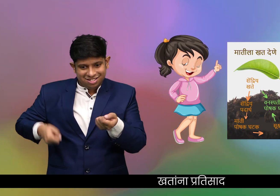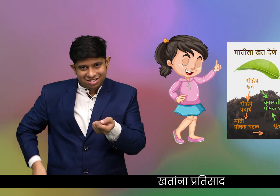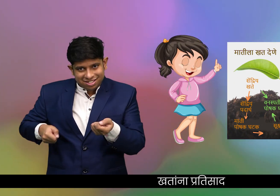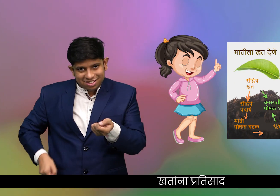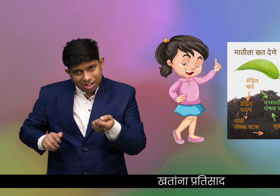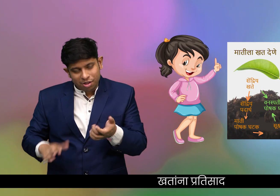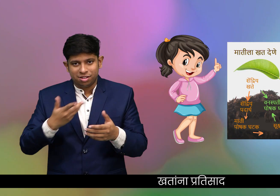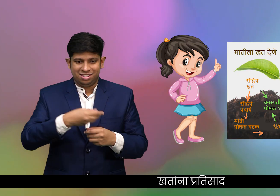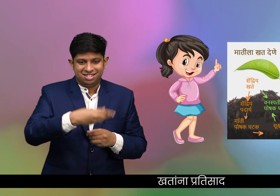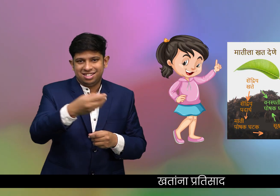खतांना प्रतिसाद,